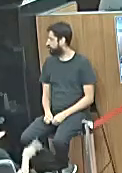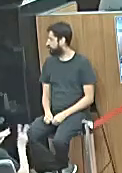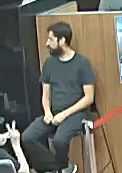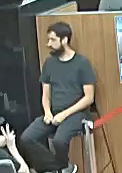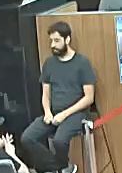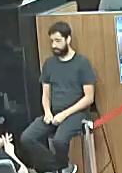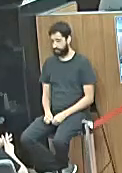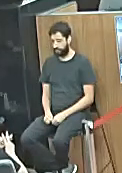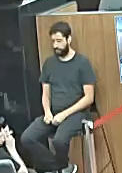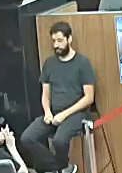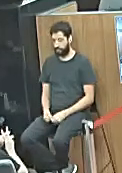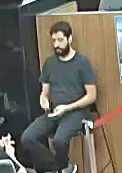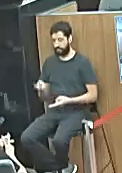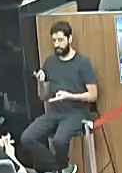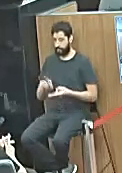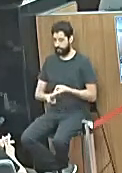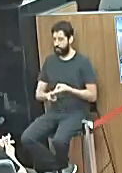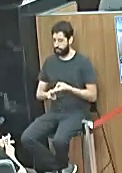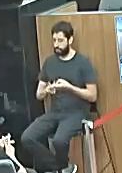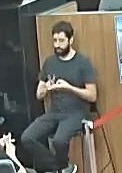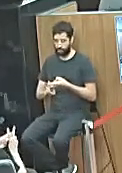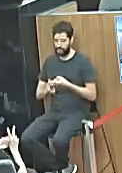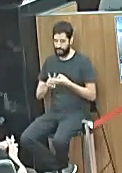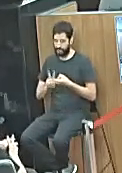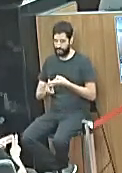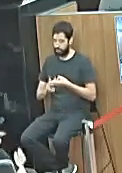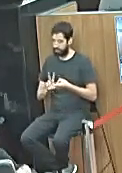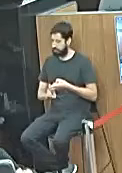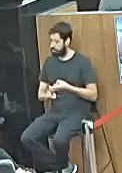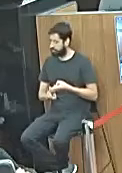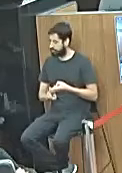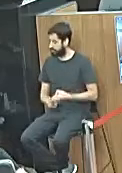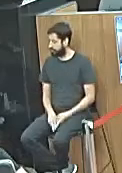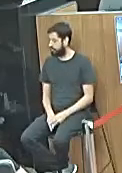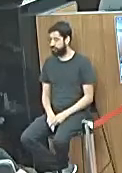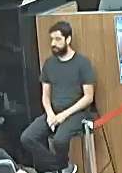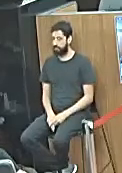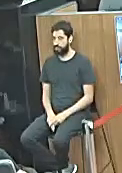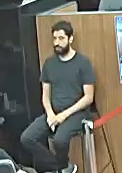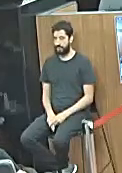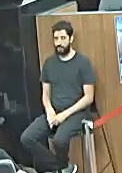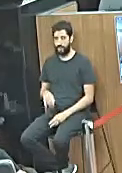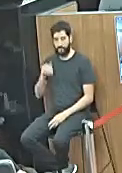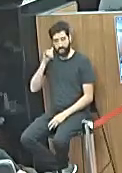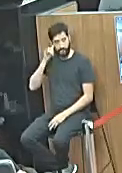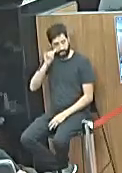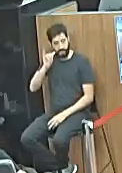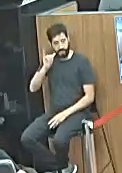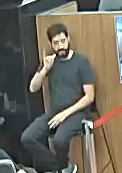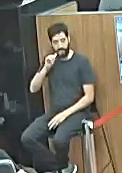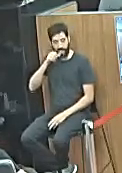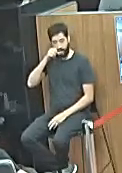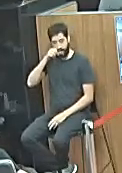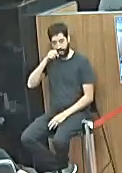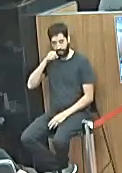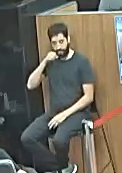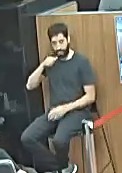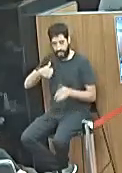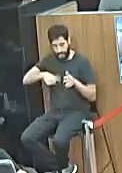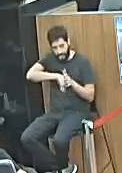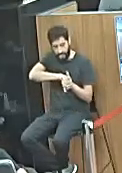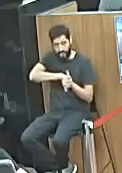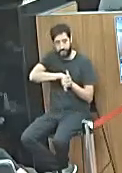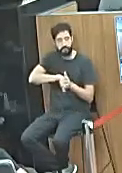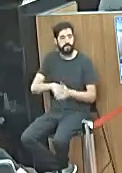então só corrigindo aqui pessoal é prevenção ao crime e justiça criminal a